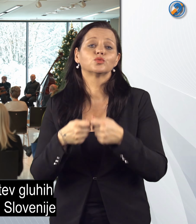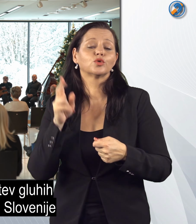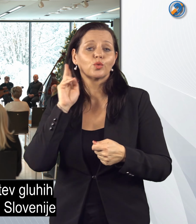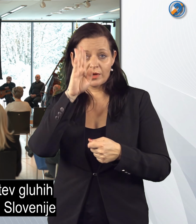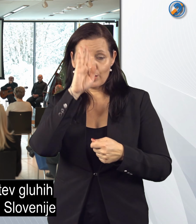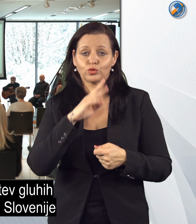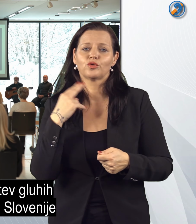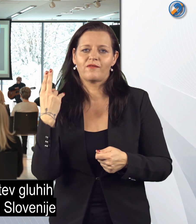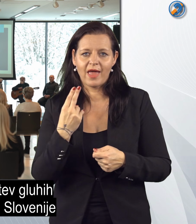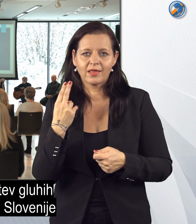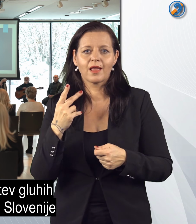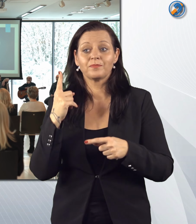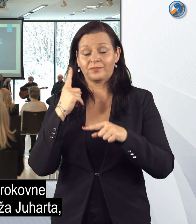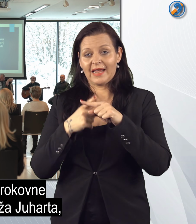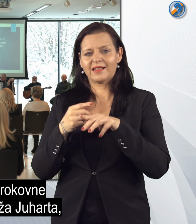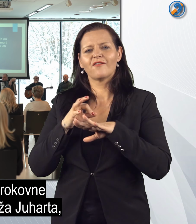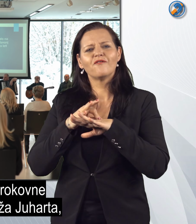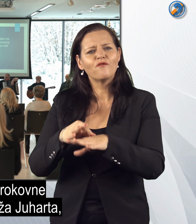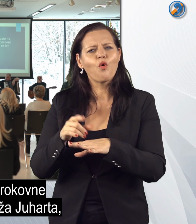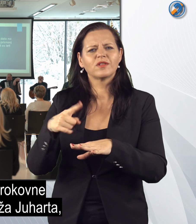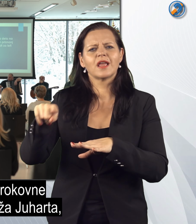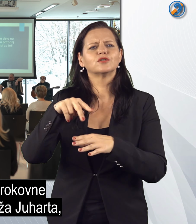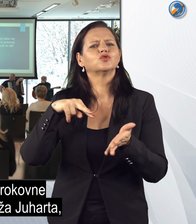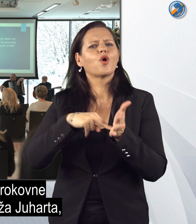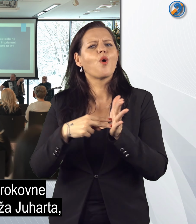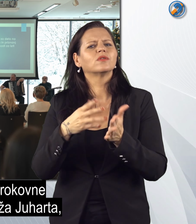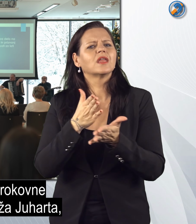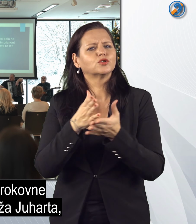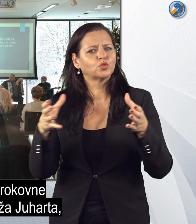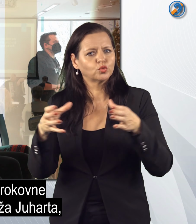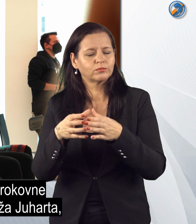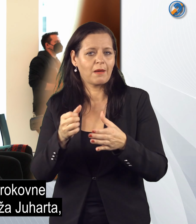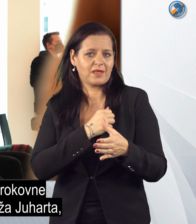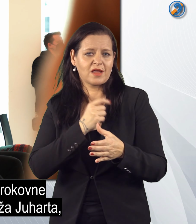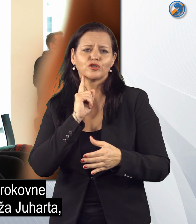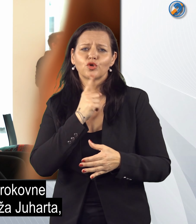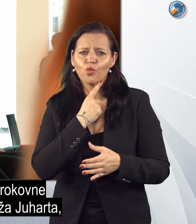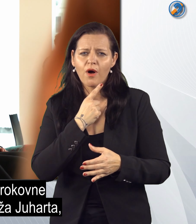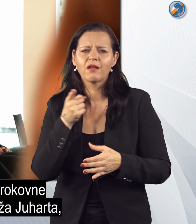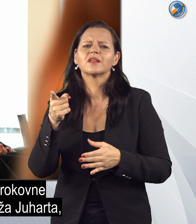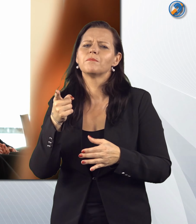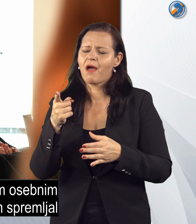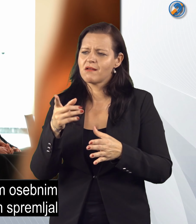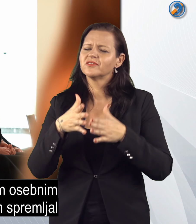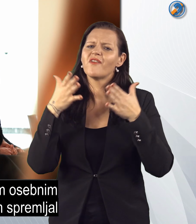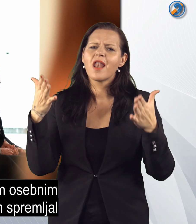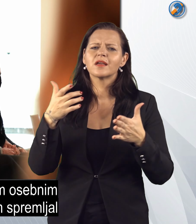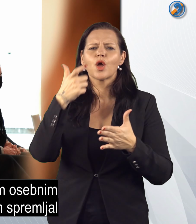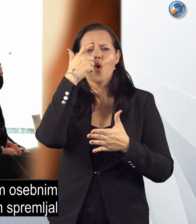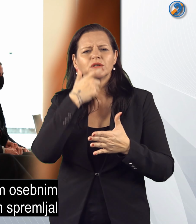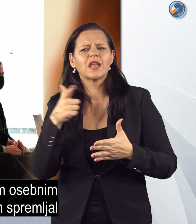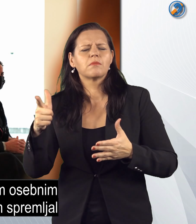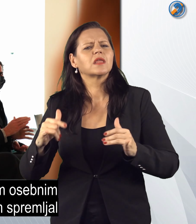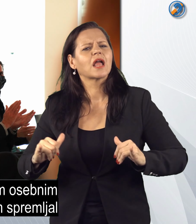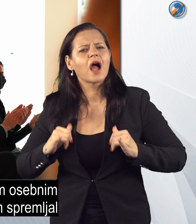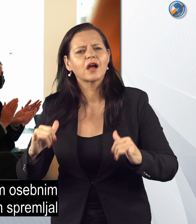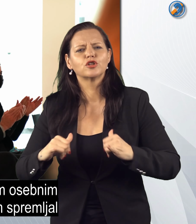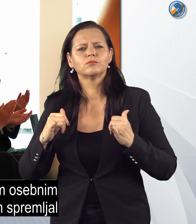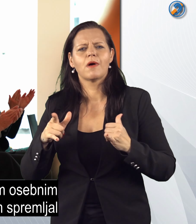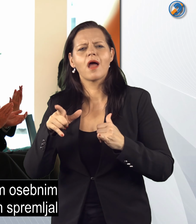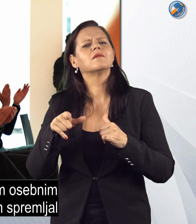in naglušnih Slovenije in vodje strokovne službe Matjaža Juharta, ki je z velikim osebnim angažmajem spremljal